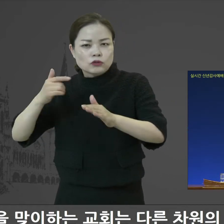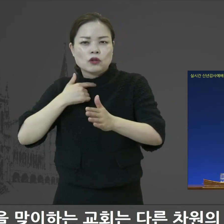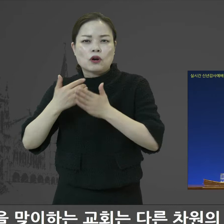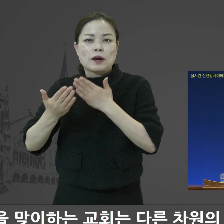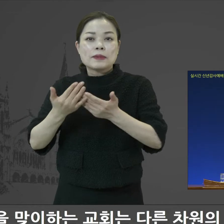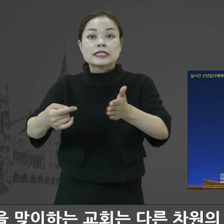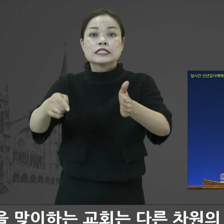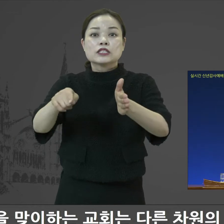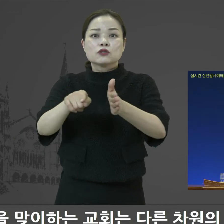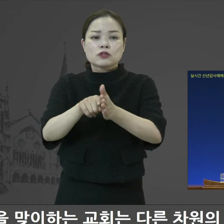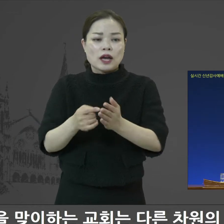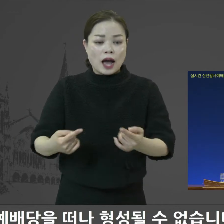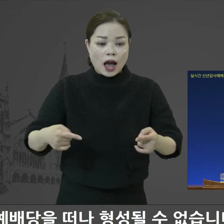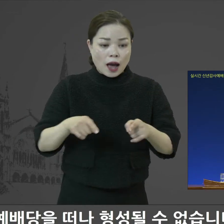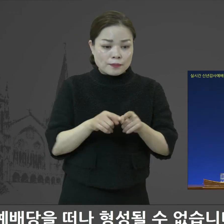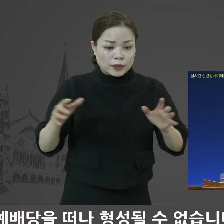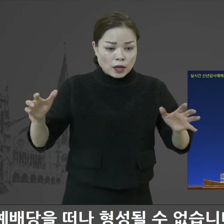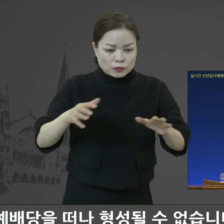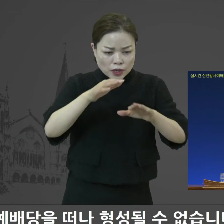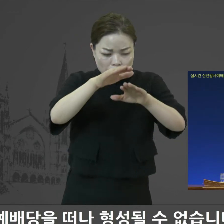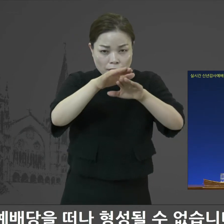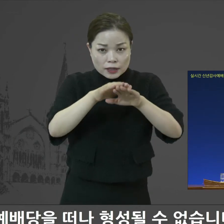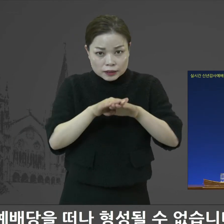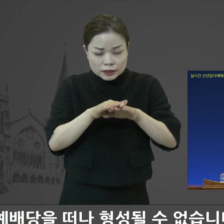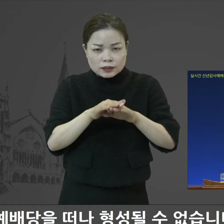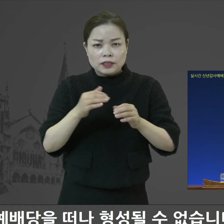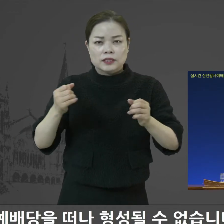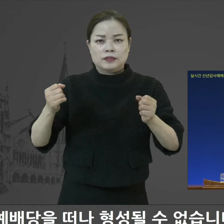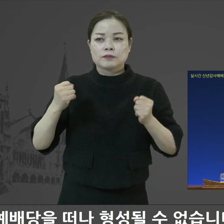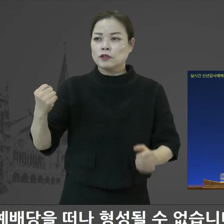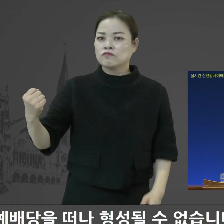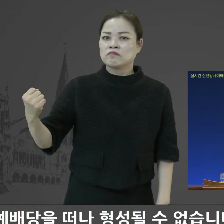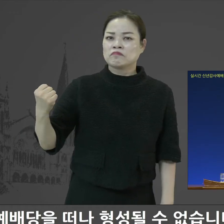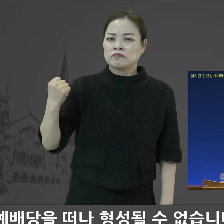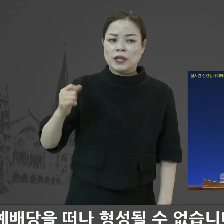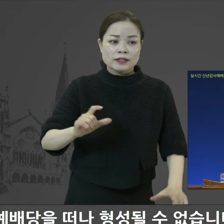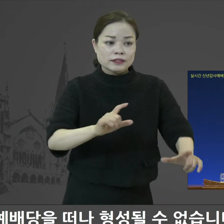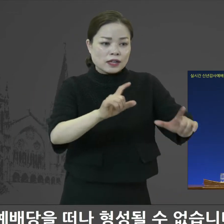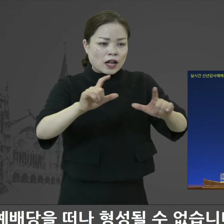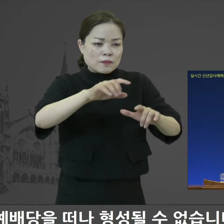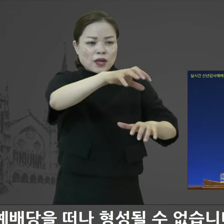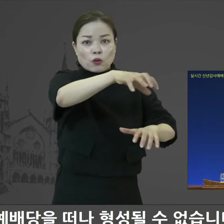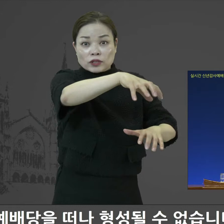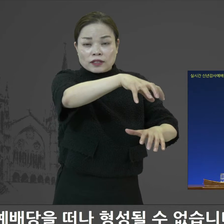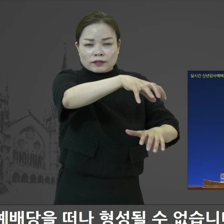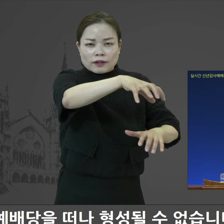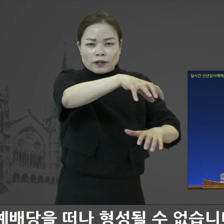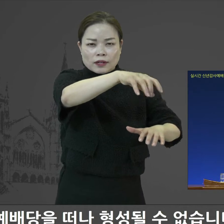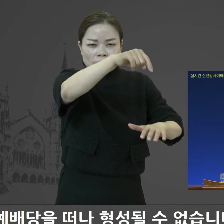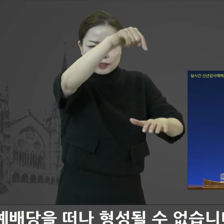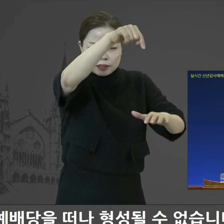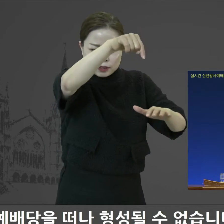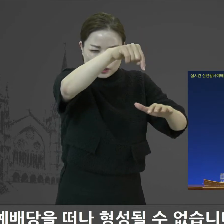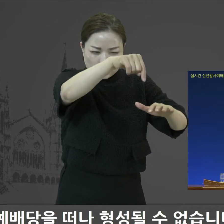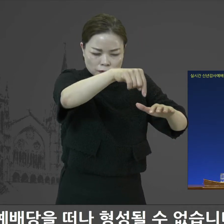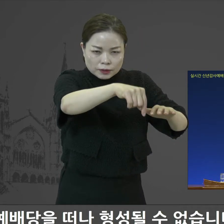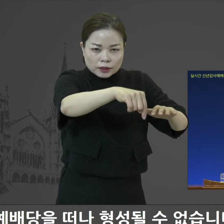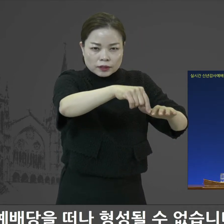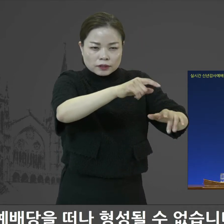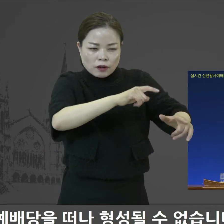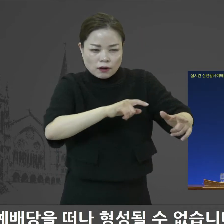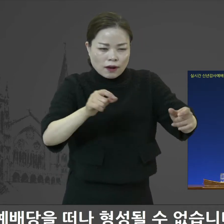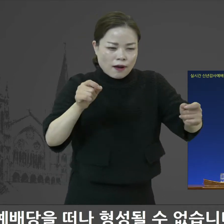경험하려면 우리가 함께 모여서 예배드린 이 예배의 힘과 에너지가 삶의 자리 속으로 깊숙이